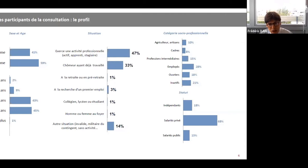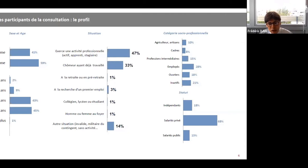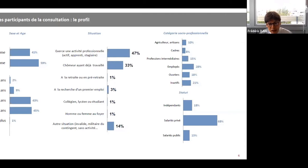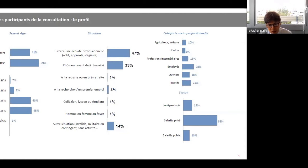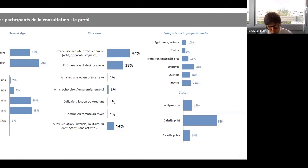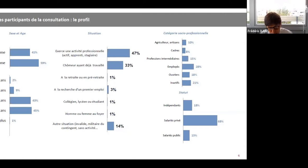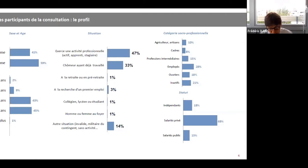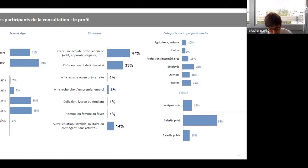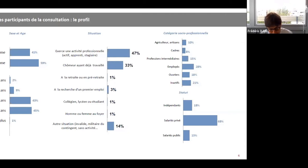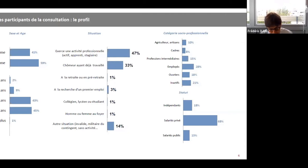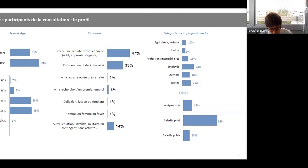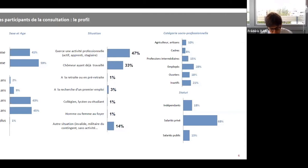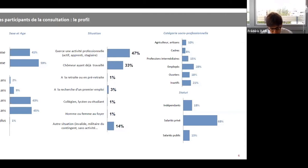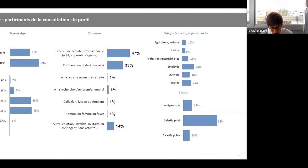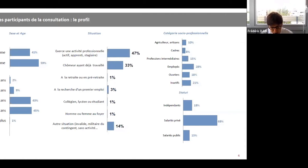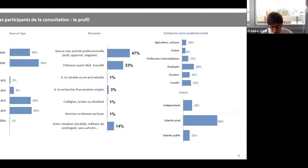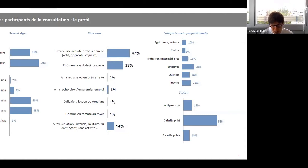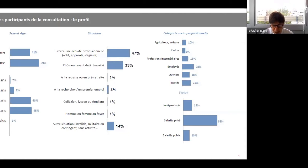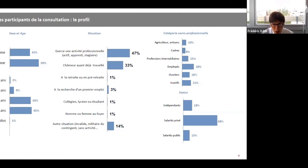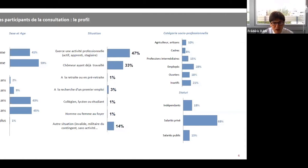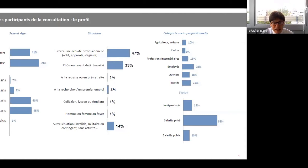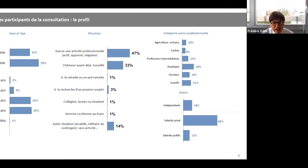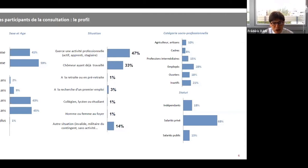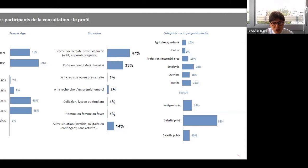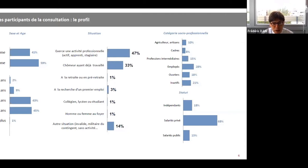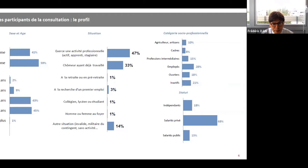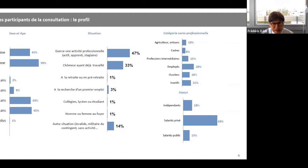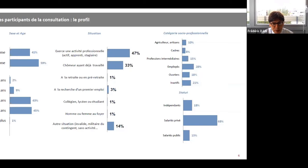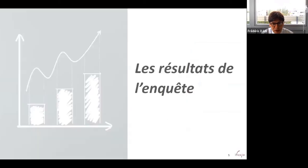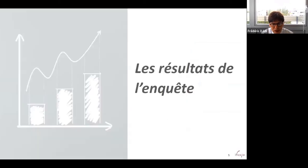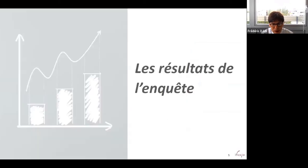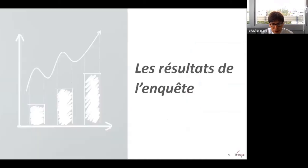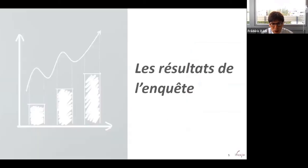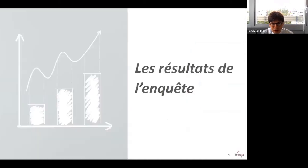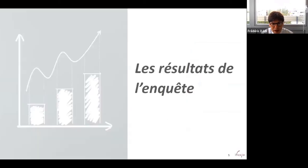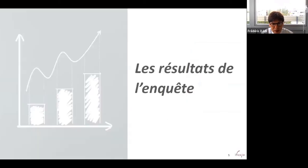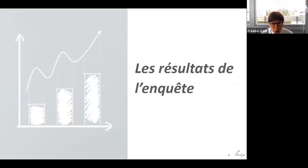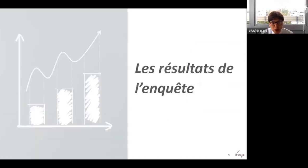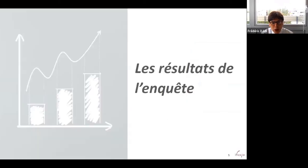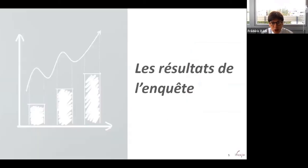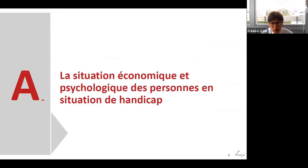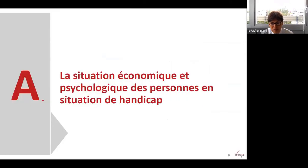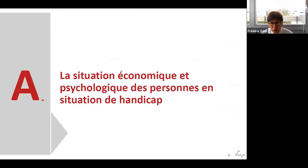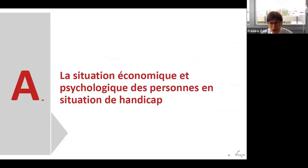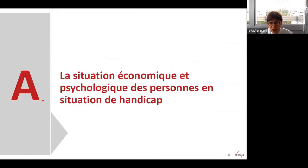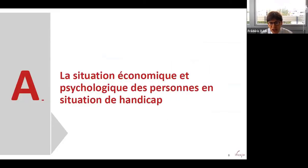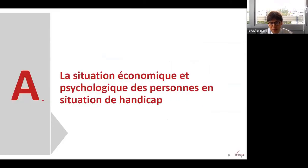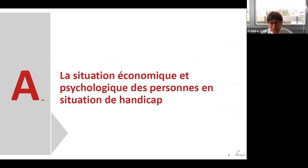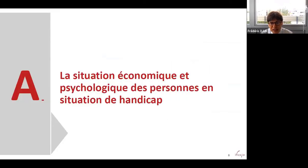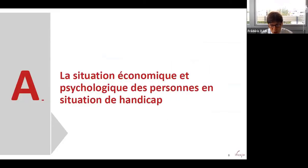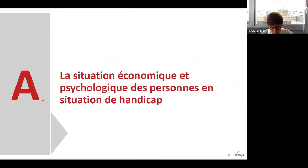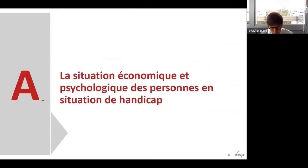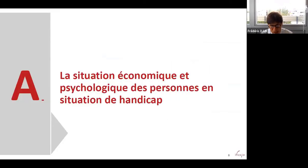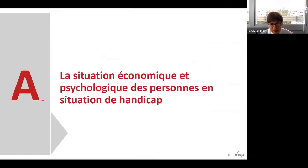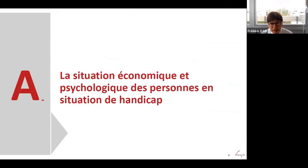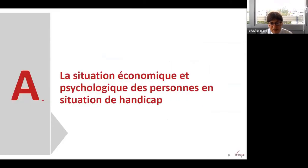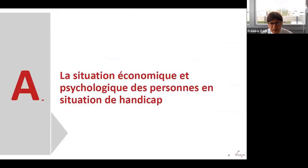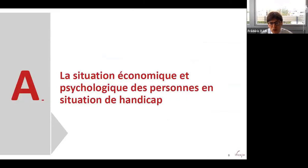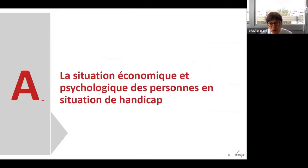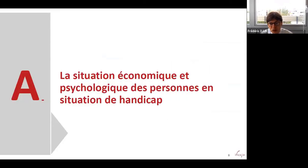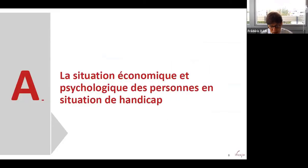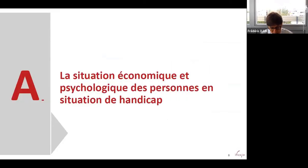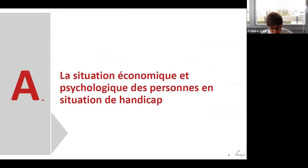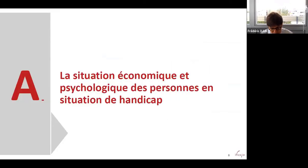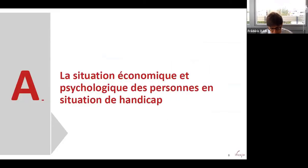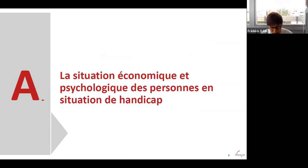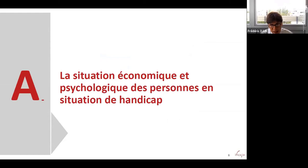a des sous-catégories particulièrement fortes. Alors, on va regarder ensemble les principaux résultats. Je crois que, Véronique, je n'ai qu'un quart d'heure, donc je vais essayer